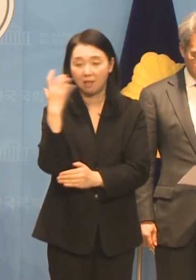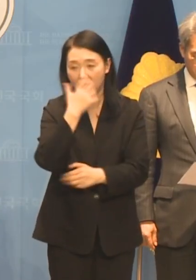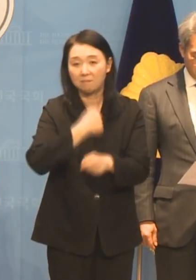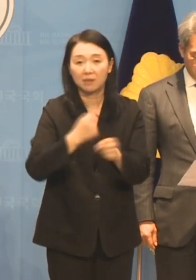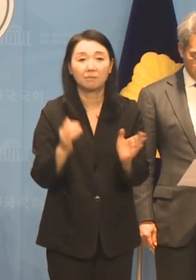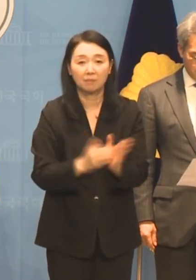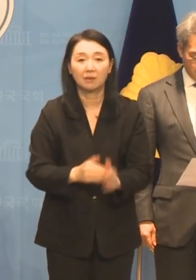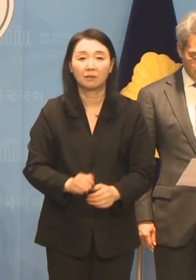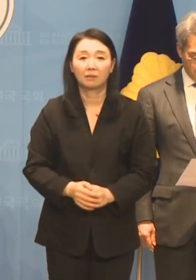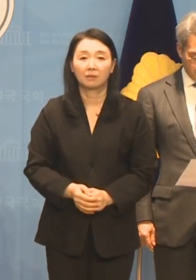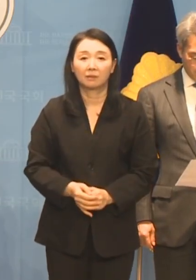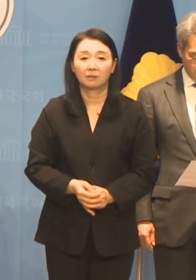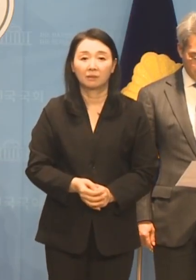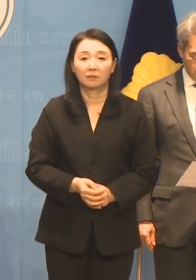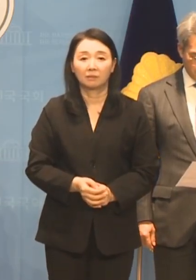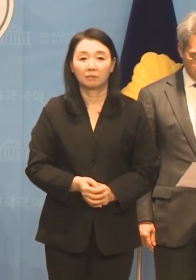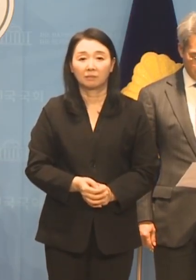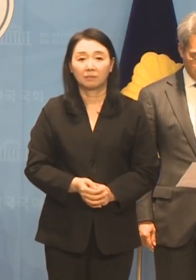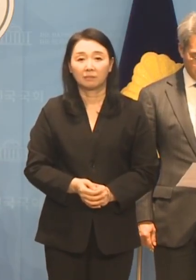했다는 것입니다.